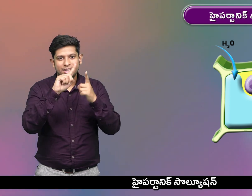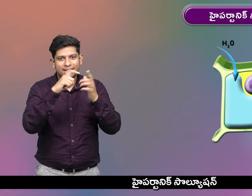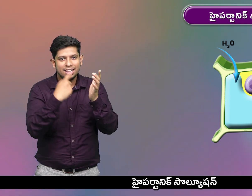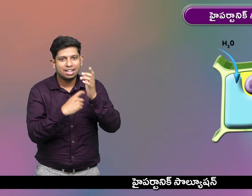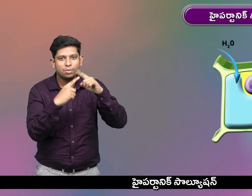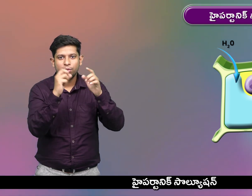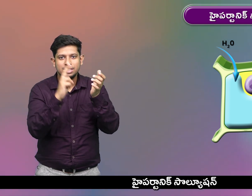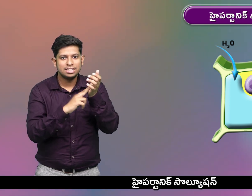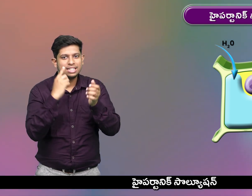హైపర్టోనిక్ సొల్యూషన్